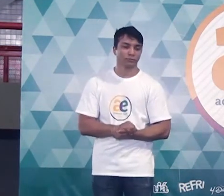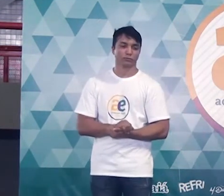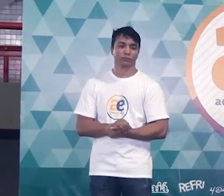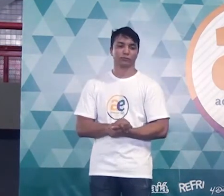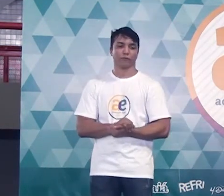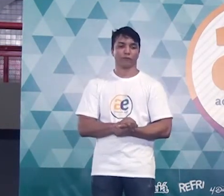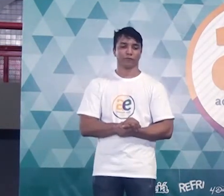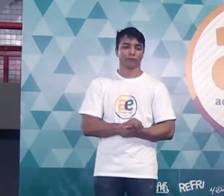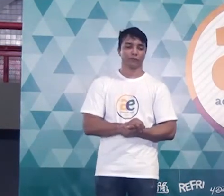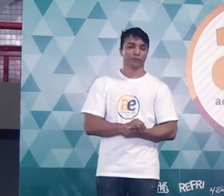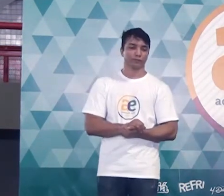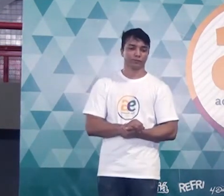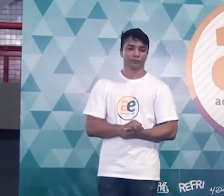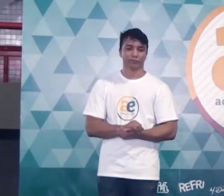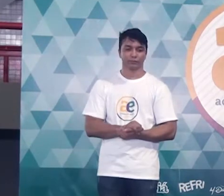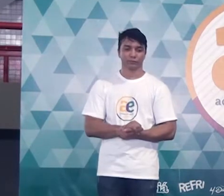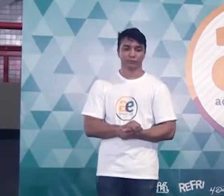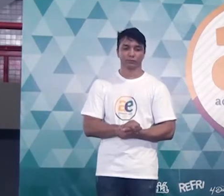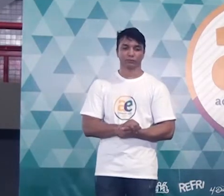Oh.